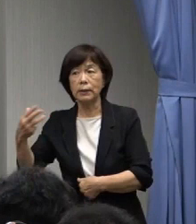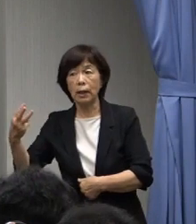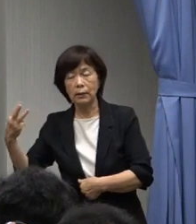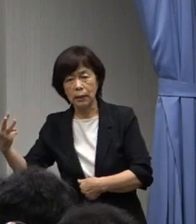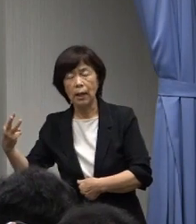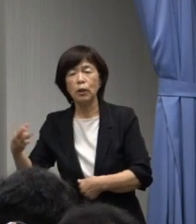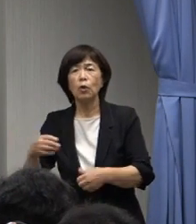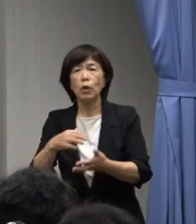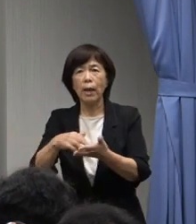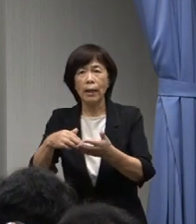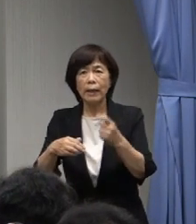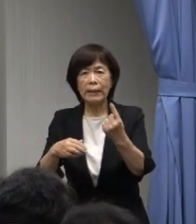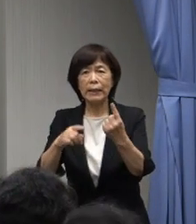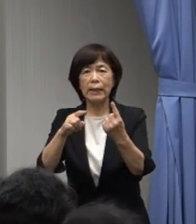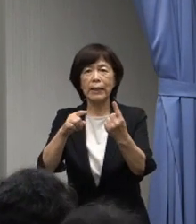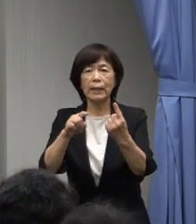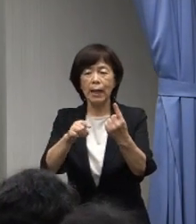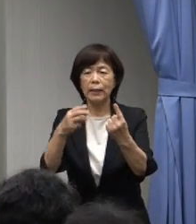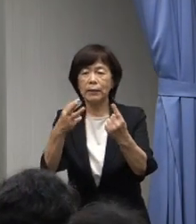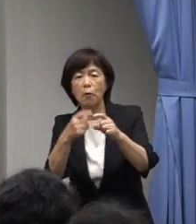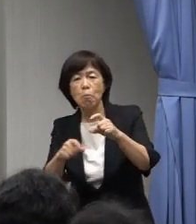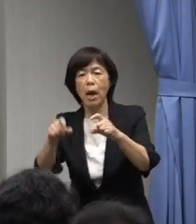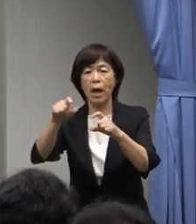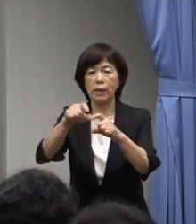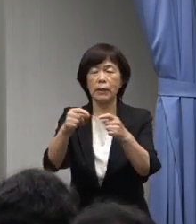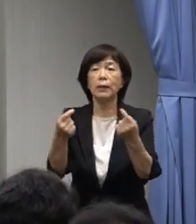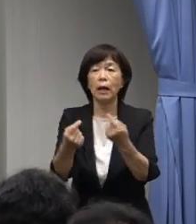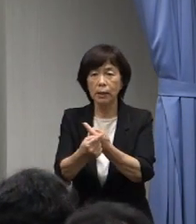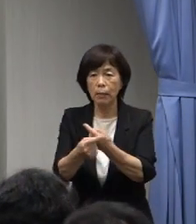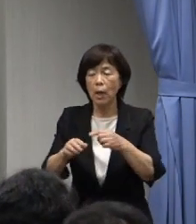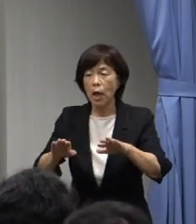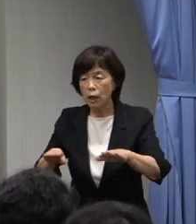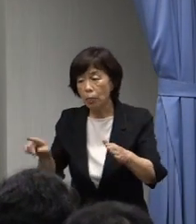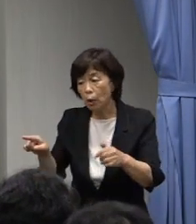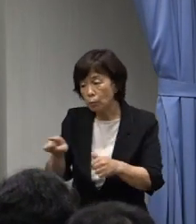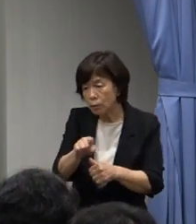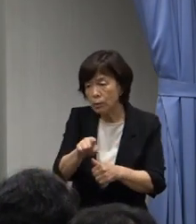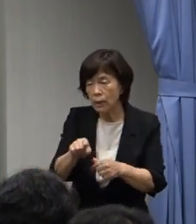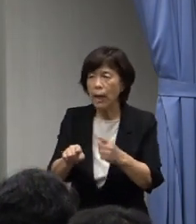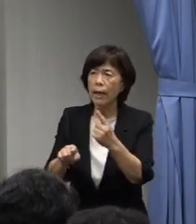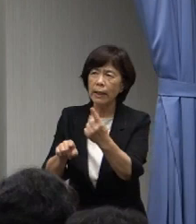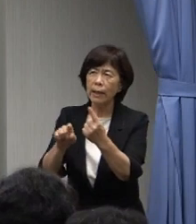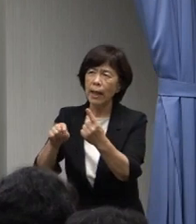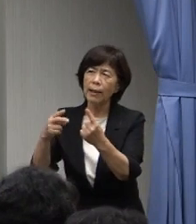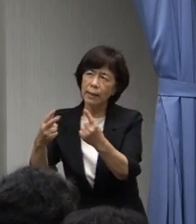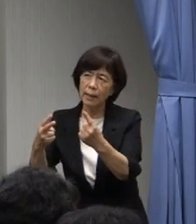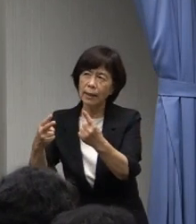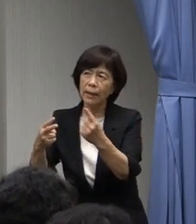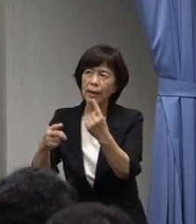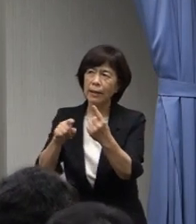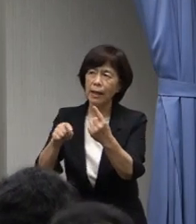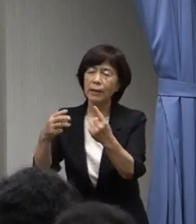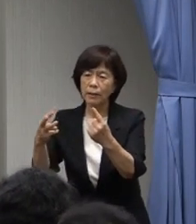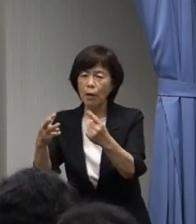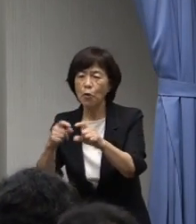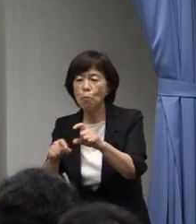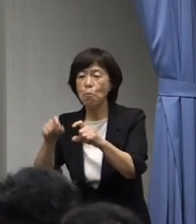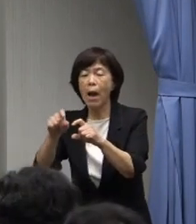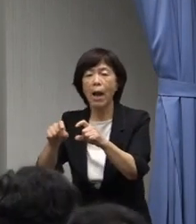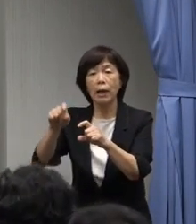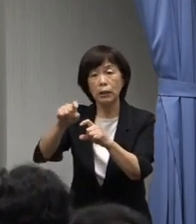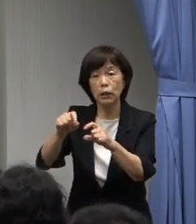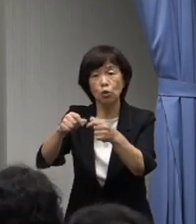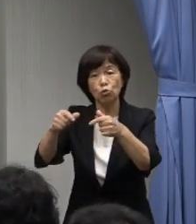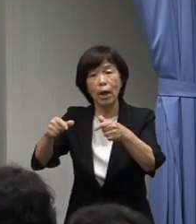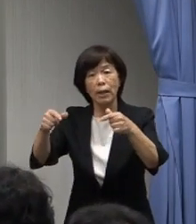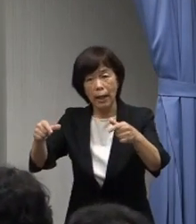1.3 倍に増えているということになります。またこの間見ましても大体 1.2 倍から 1.3 倍増えているという状況です